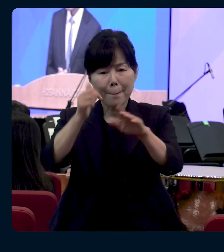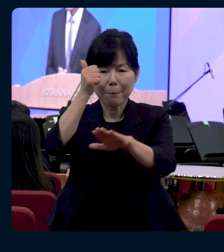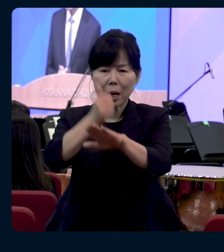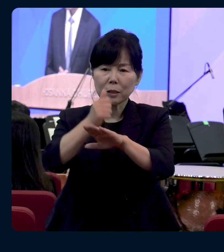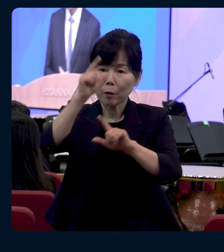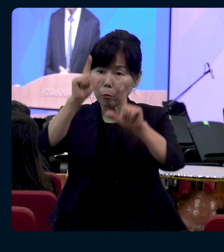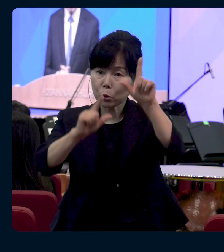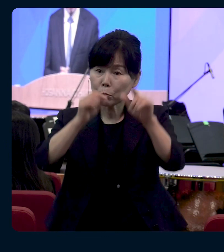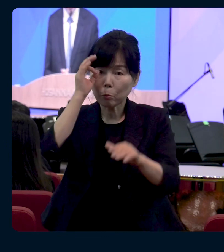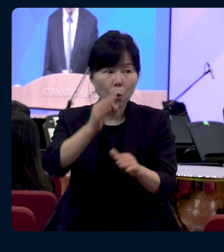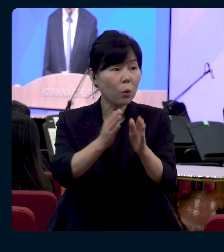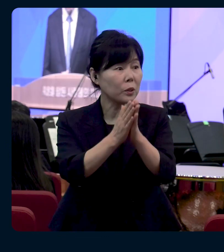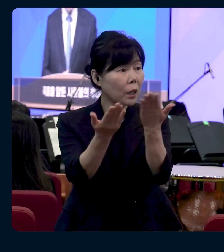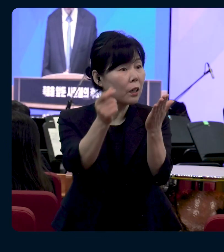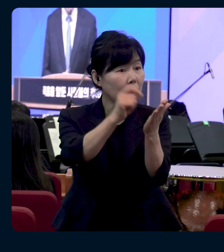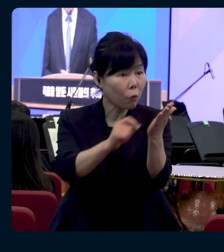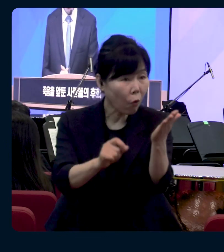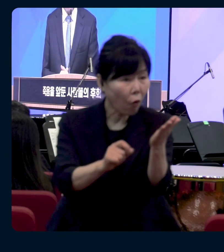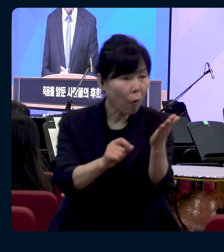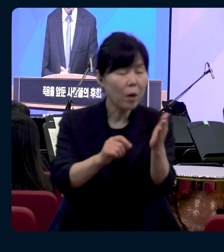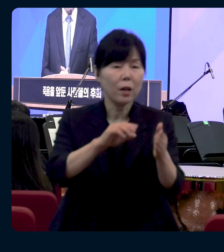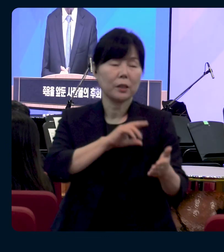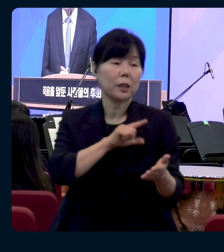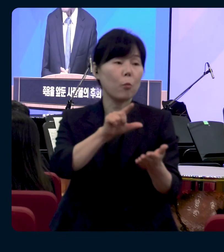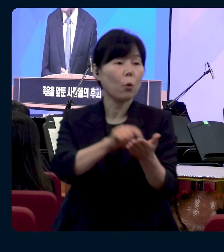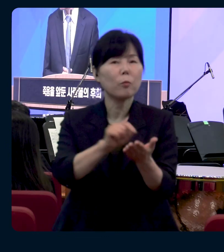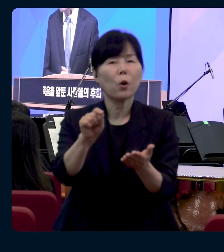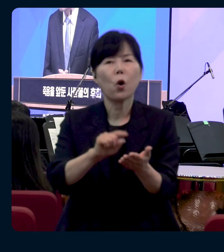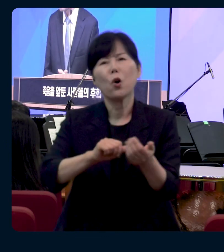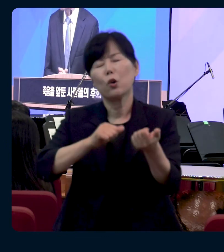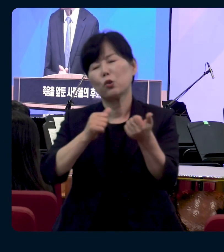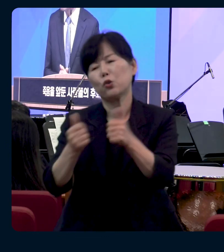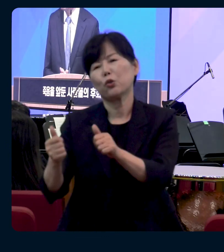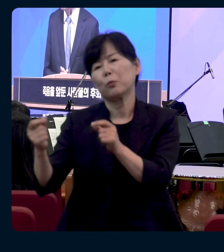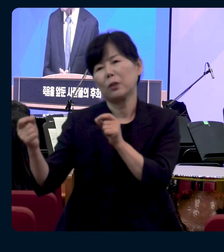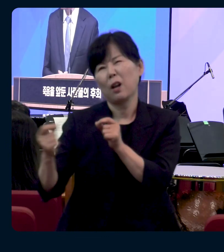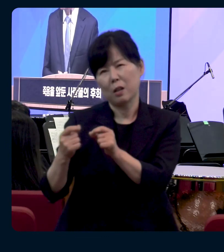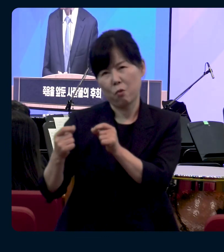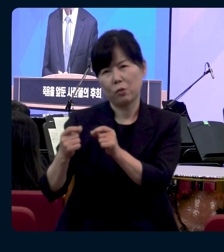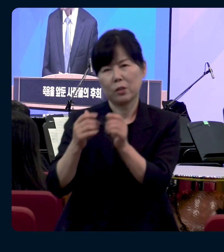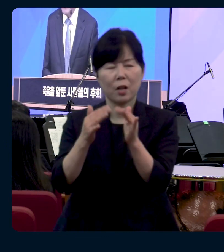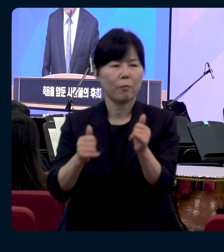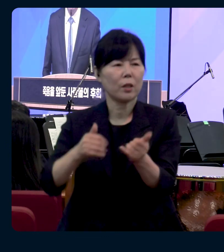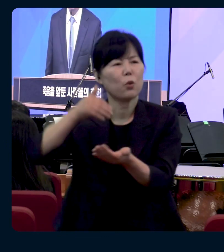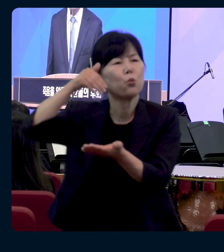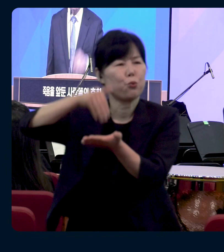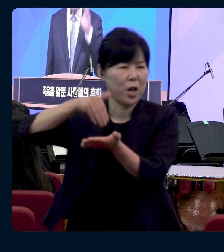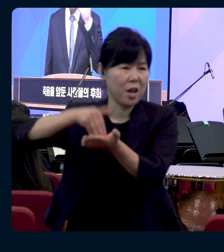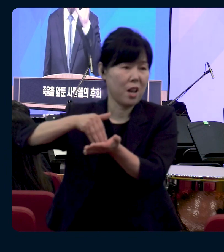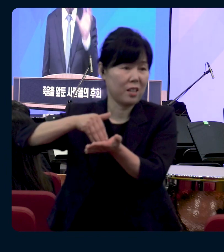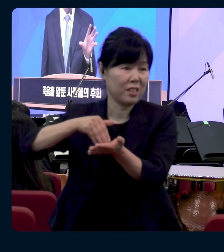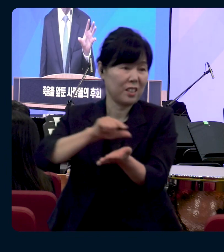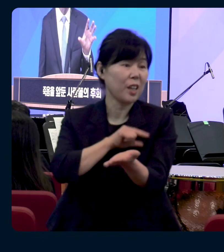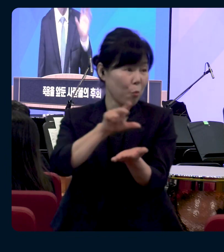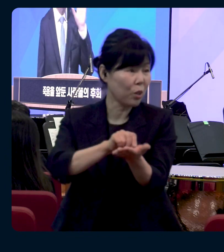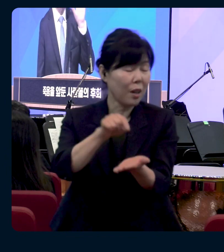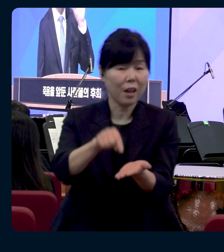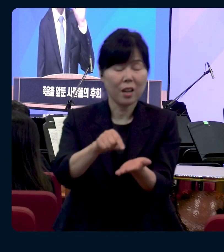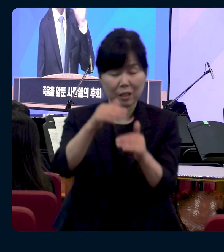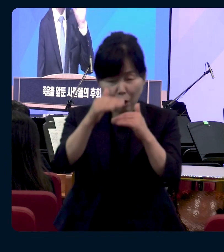하나 썼습니다. 그것이 죽음을 앞둔 사람들의 후회라는 책입니다. 죽음을 앞둔 사람들의 후회. 근데 거기에